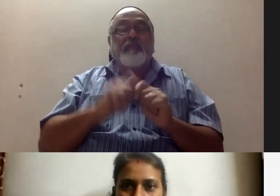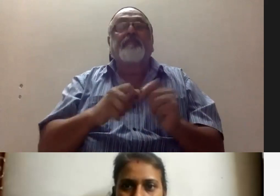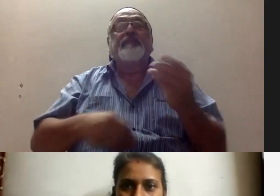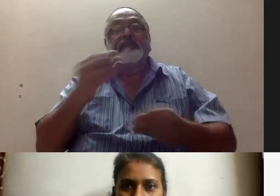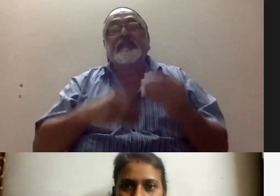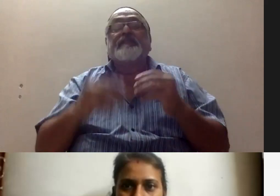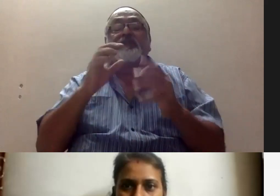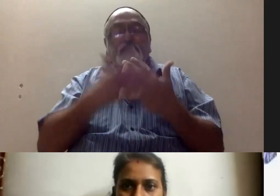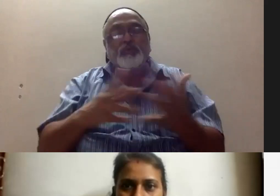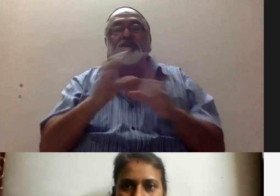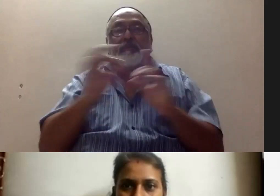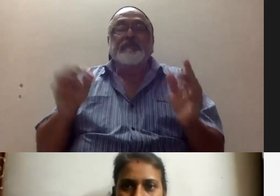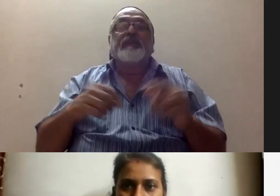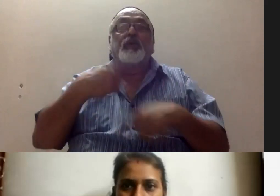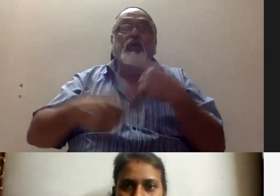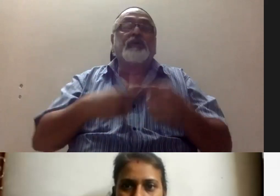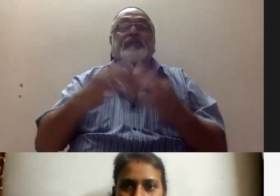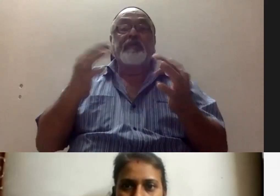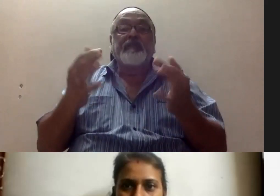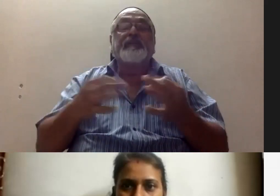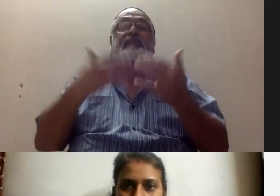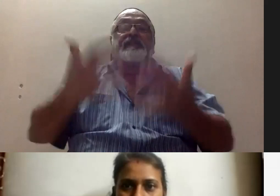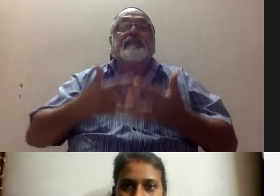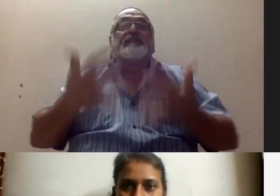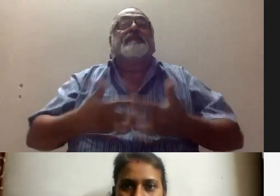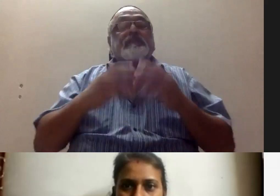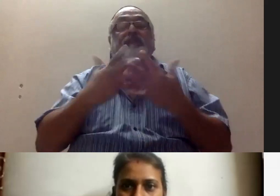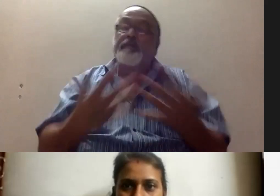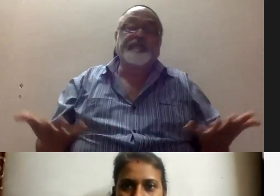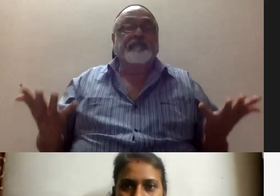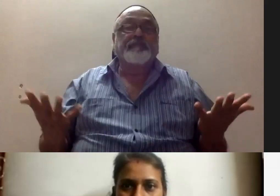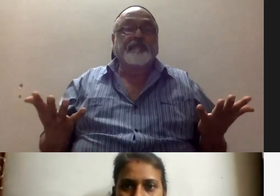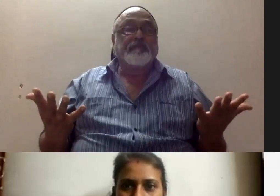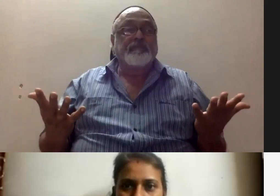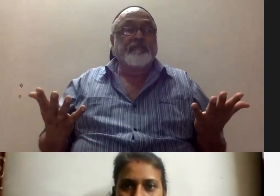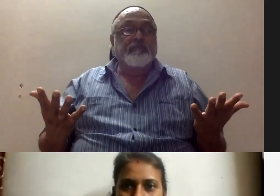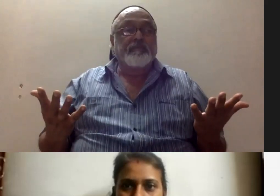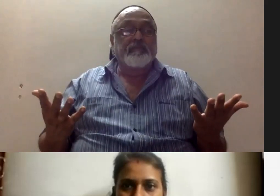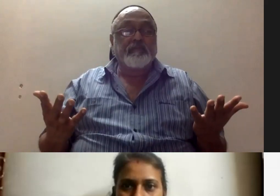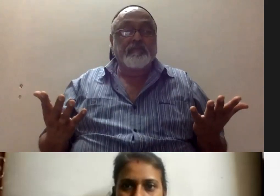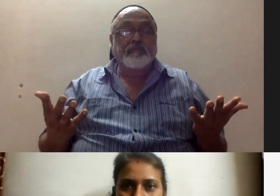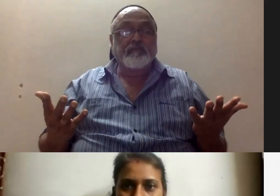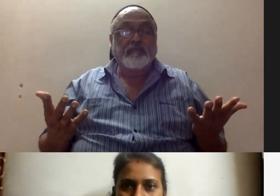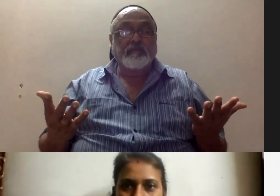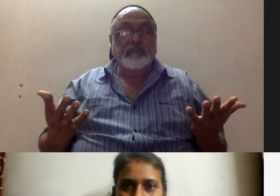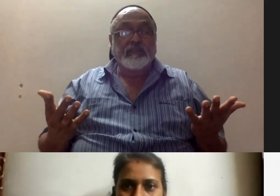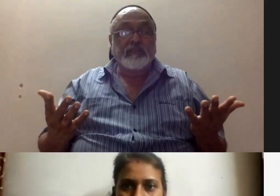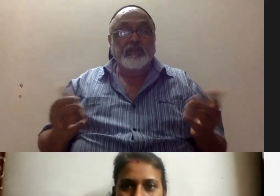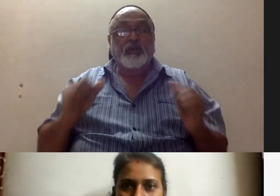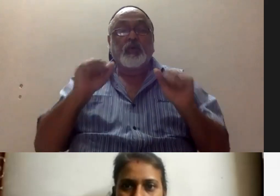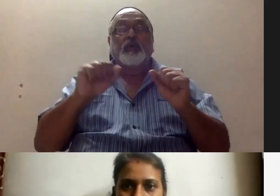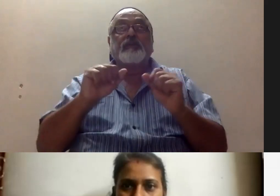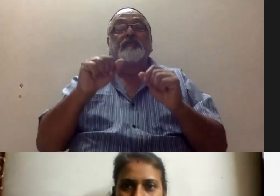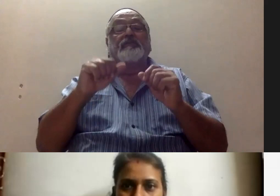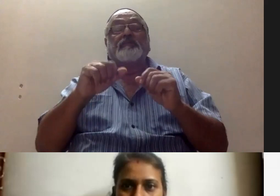ही आप जाना चाहते हैं या उस रास्ते पे जाना चाहते हैं, और अगर मिलता भी है बहुत अच्छा है, क्योंकि आपका करियर बन जाता